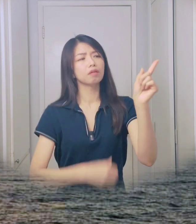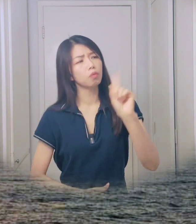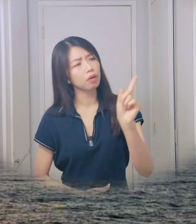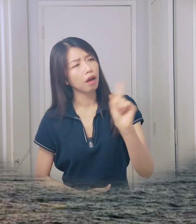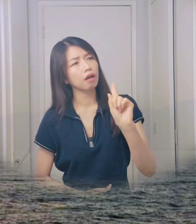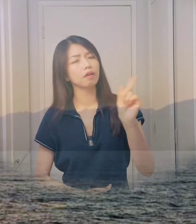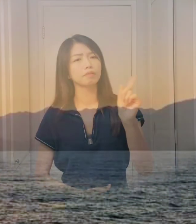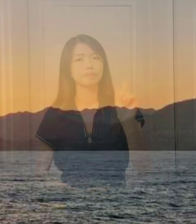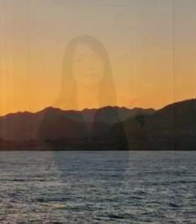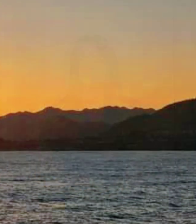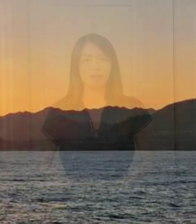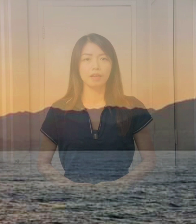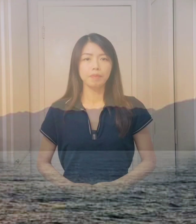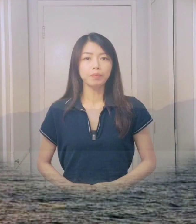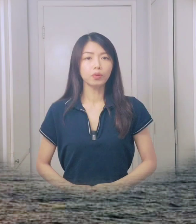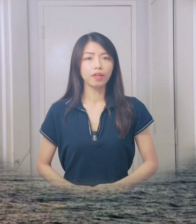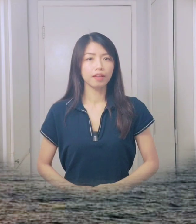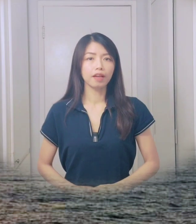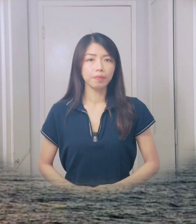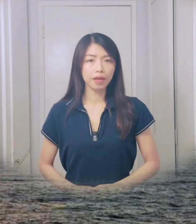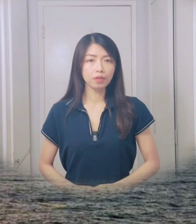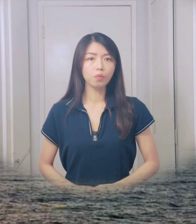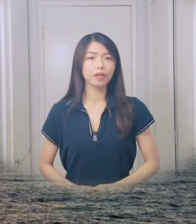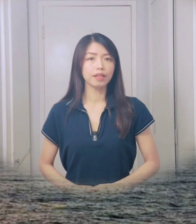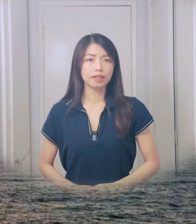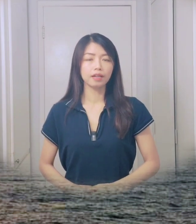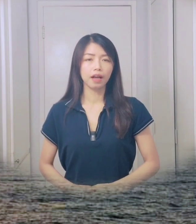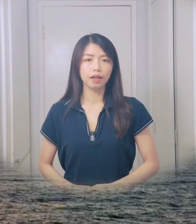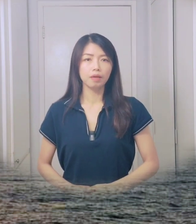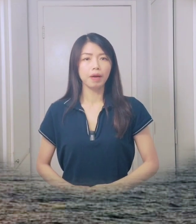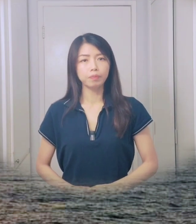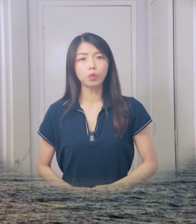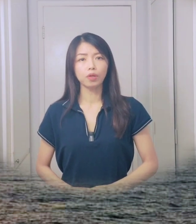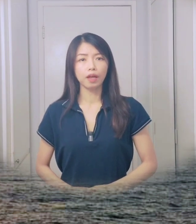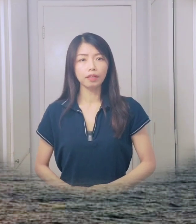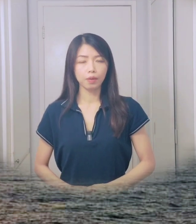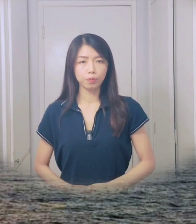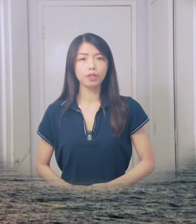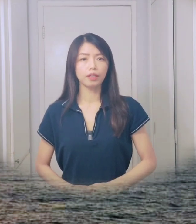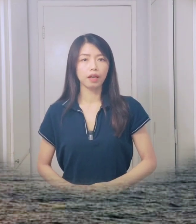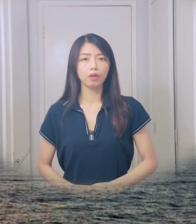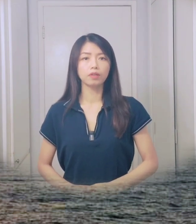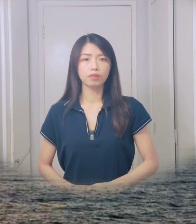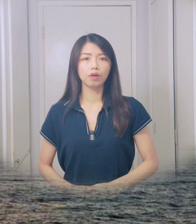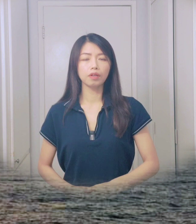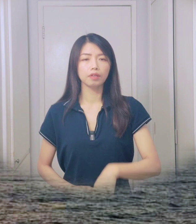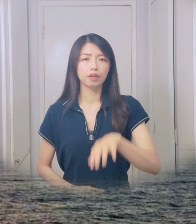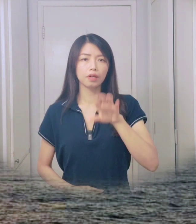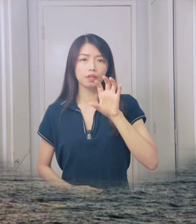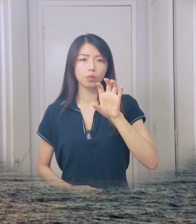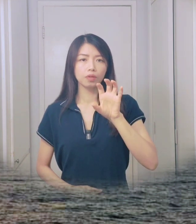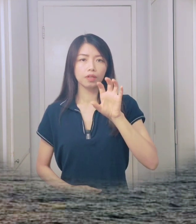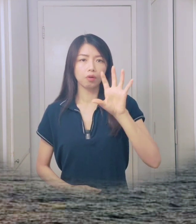뜻이 뭘까? 반복된 내 삶에 소망이 있을까? 반복되다, 되풀이되다 이런 데의